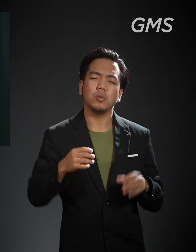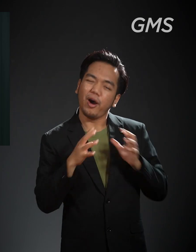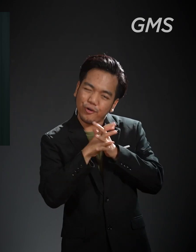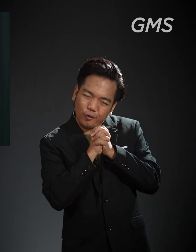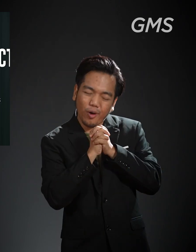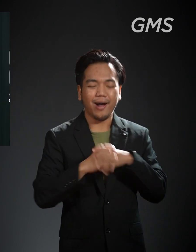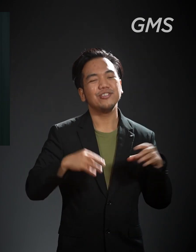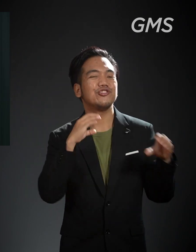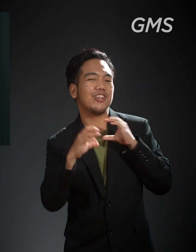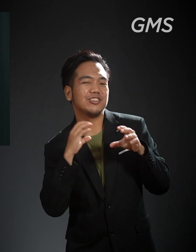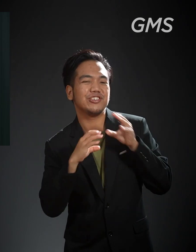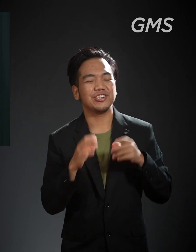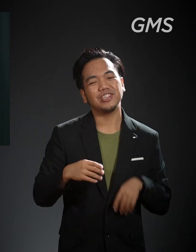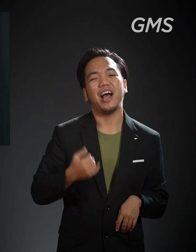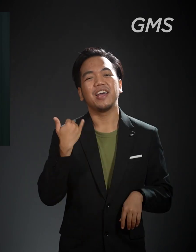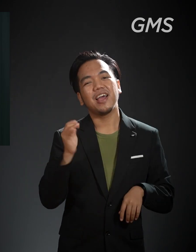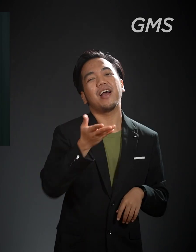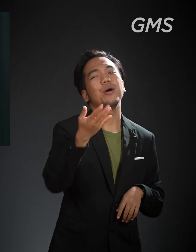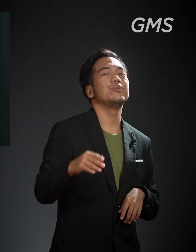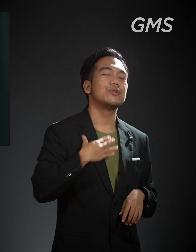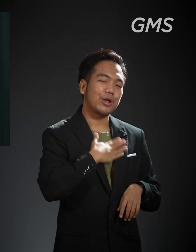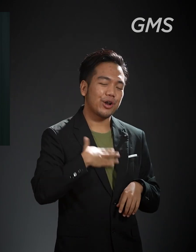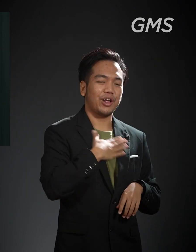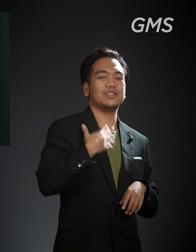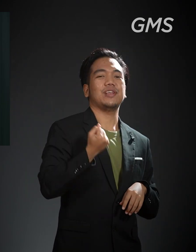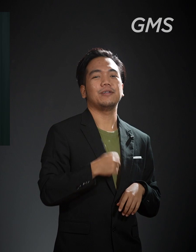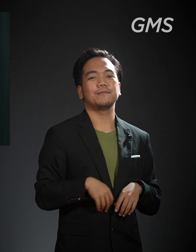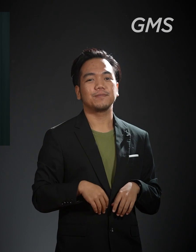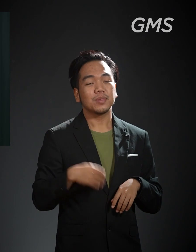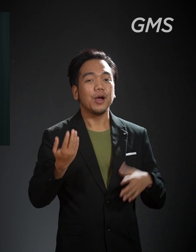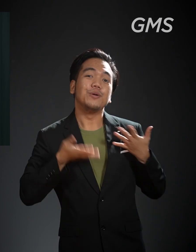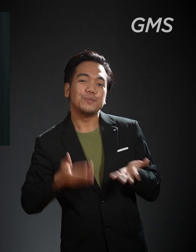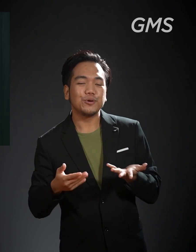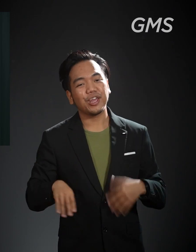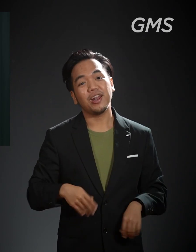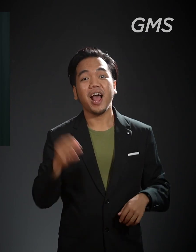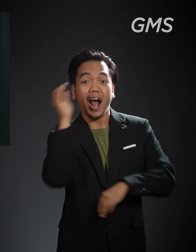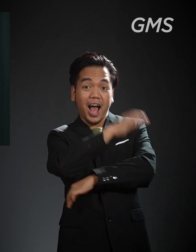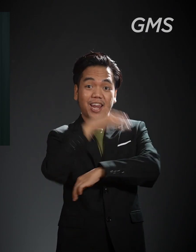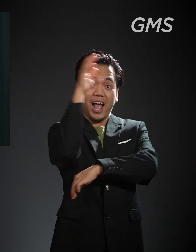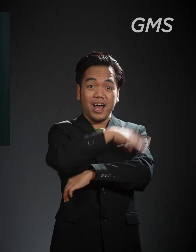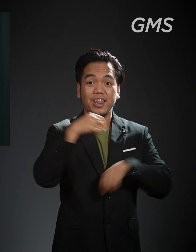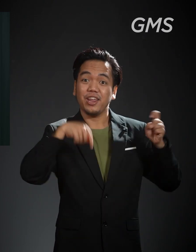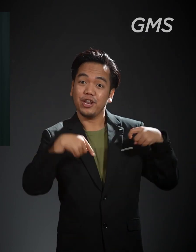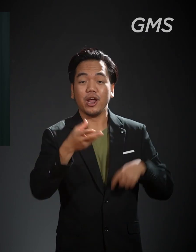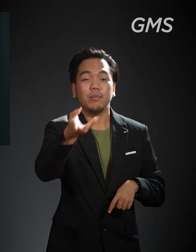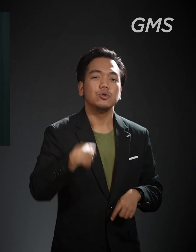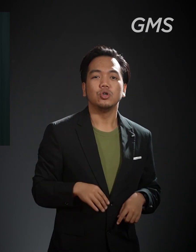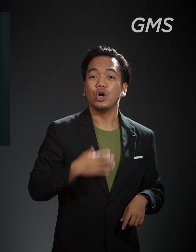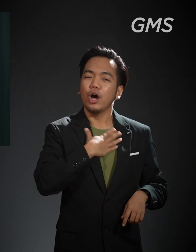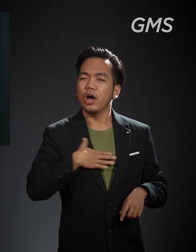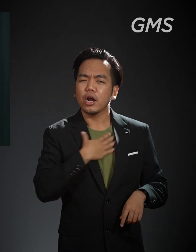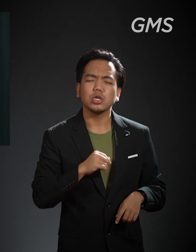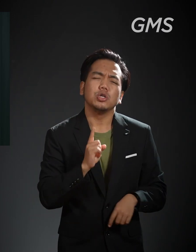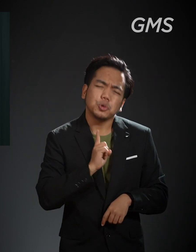apa yang sedang Anda alami. Demikian juga mungkin di hari-hari ini Anda merasa sendiri atau Anda sedang mengalami sebuah problem